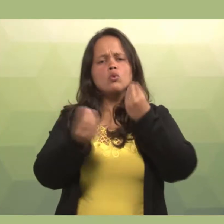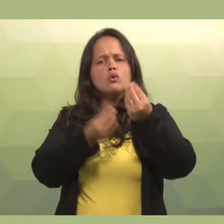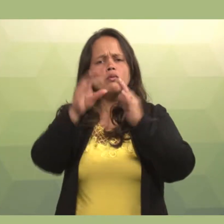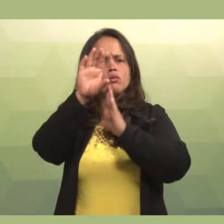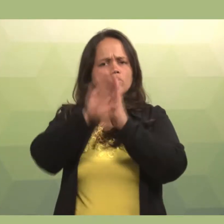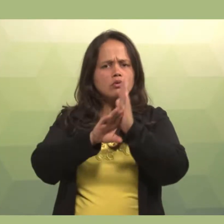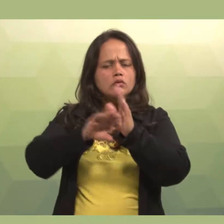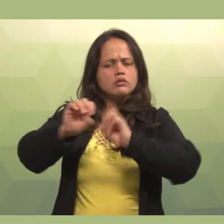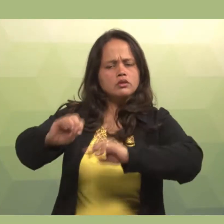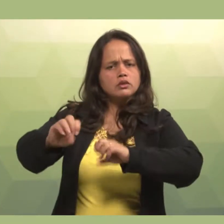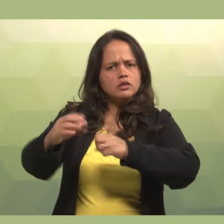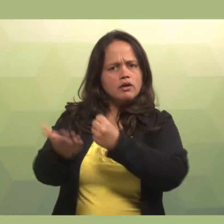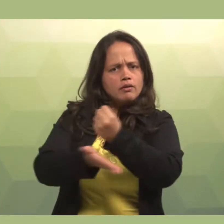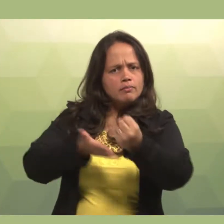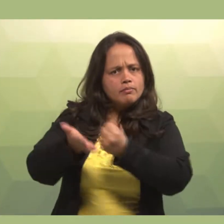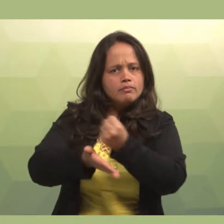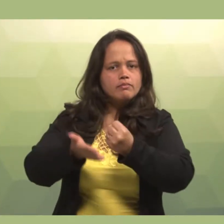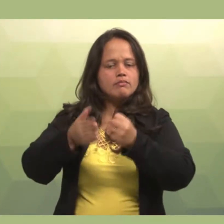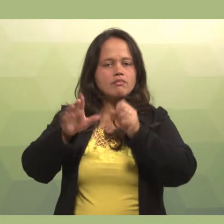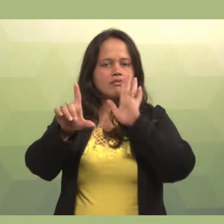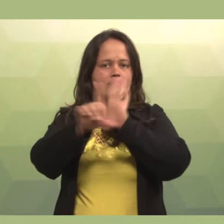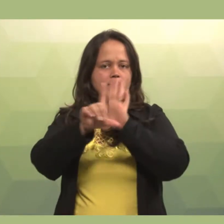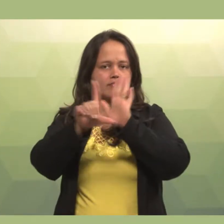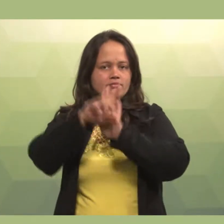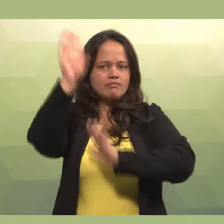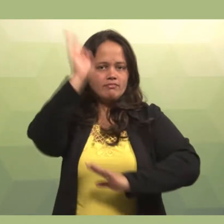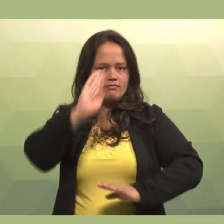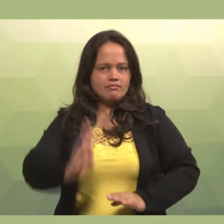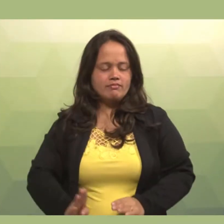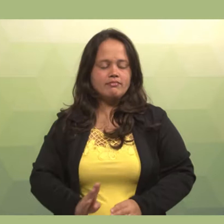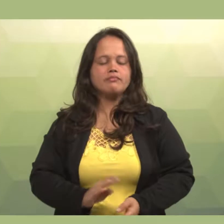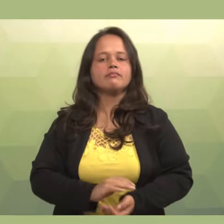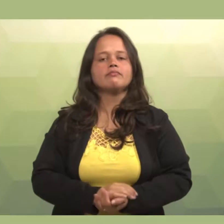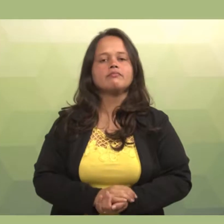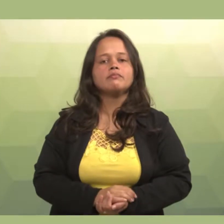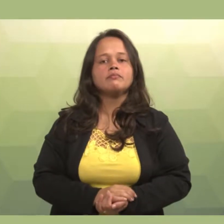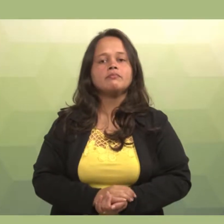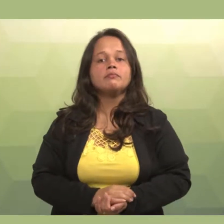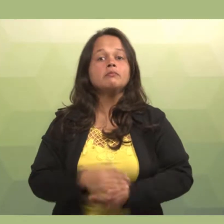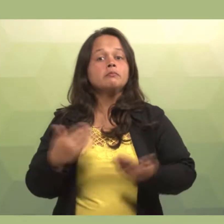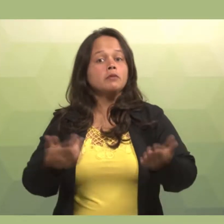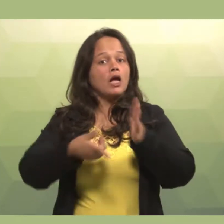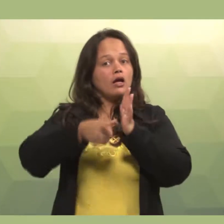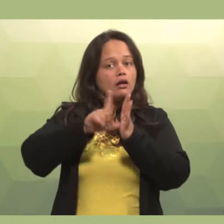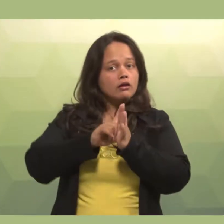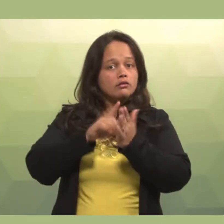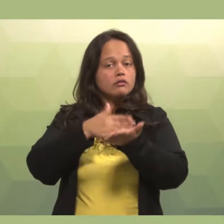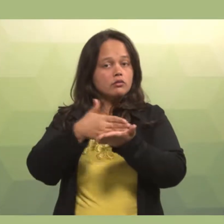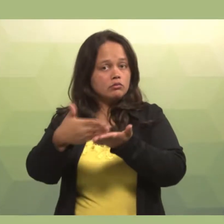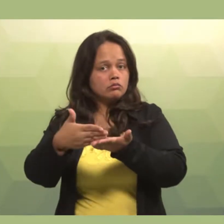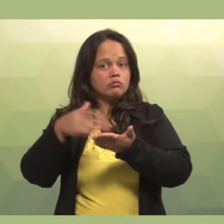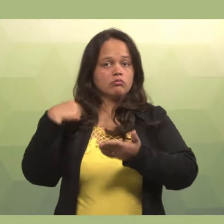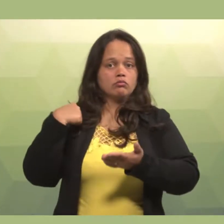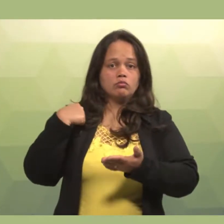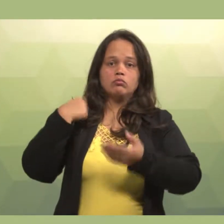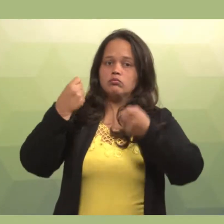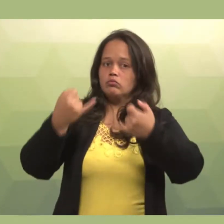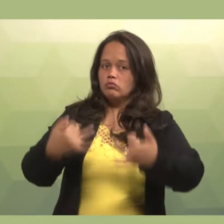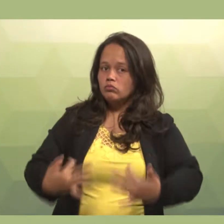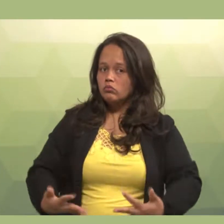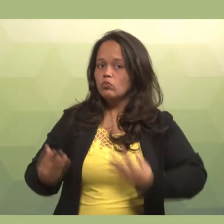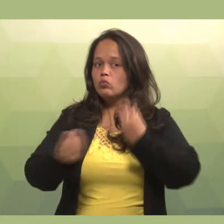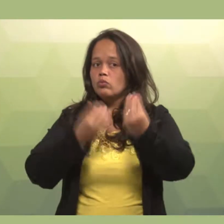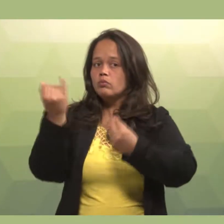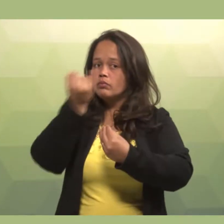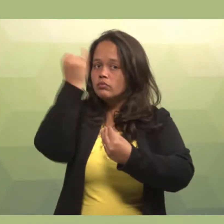currículo do ensino básico na legislação brasileira. Antes de iniciar, gostaria de salientar a importância da